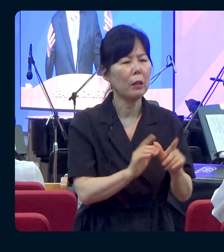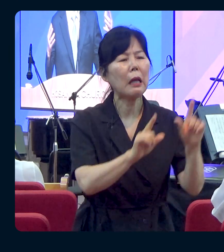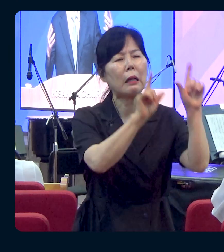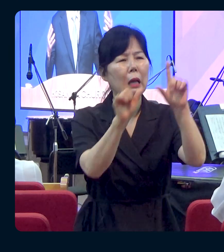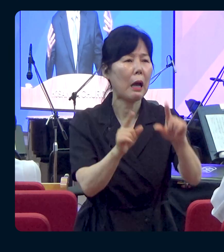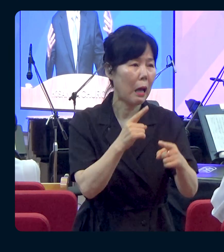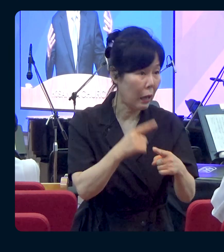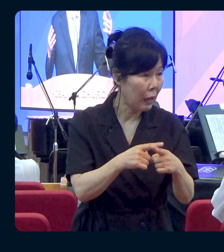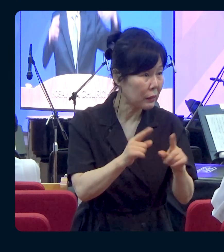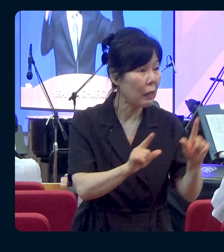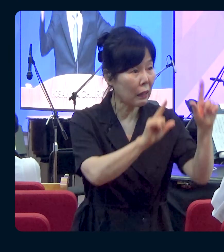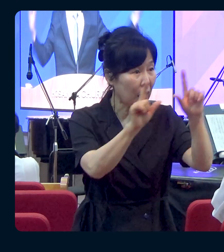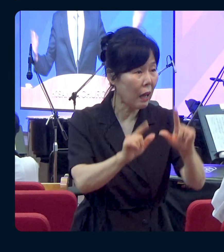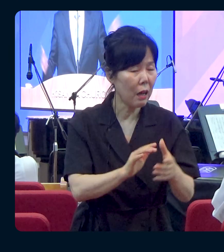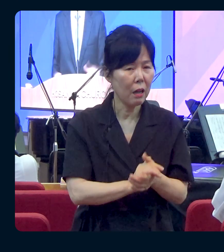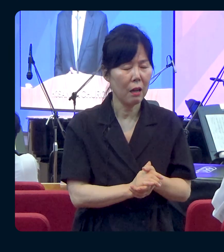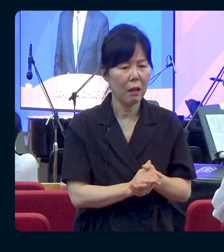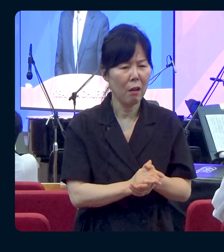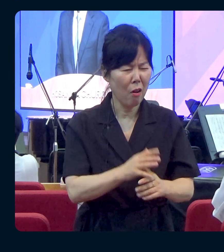뭐 정말 살면서